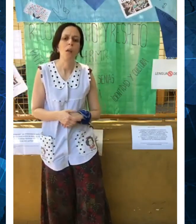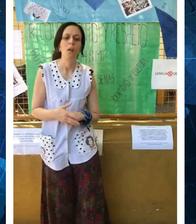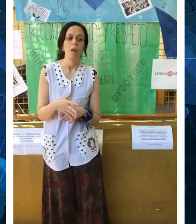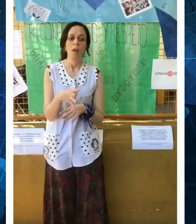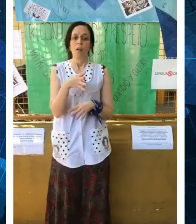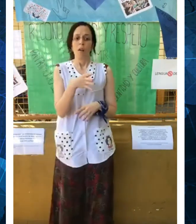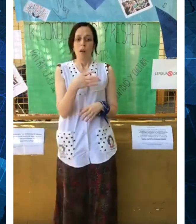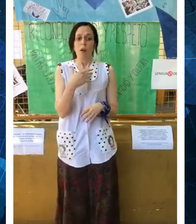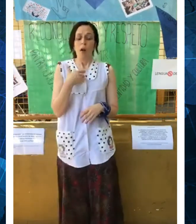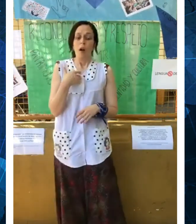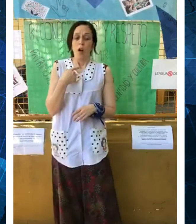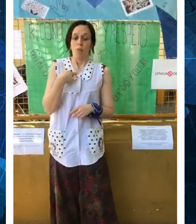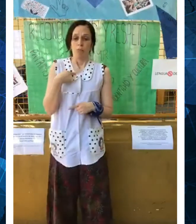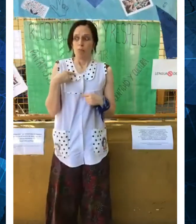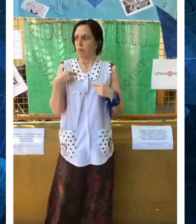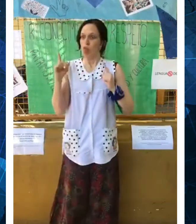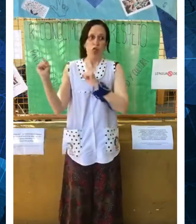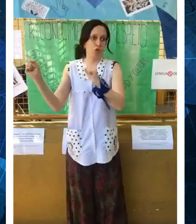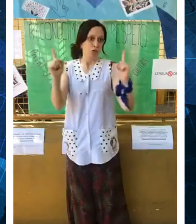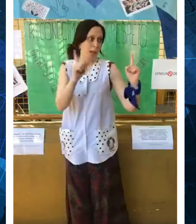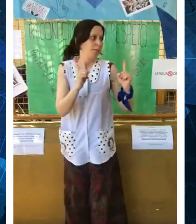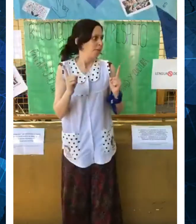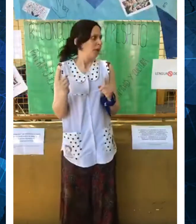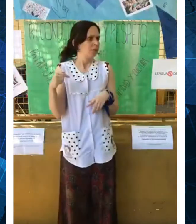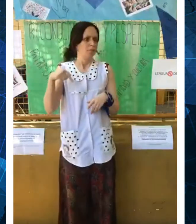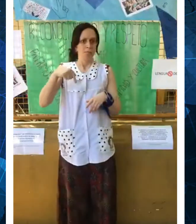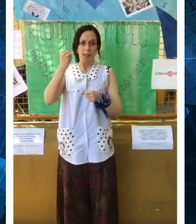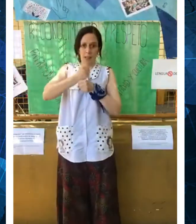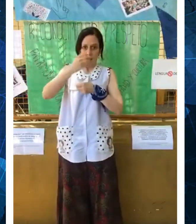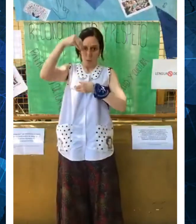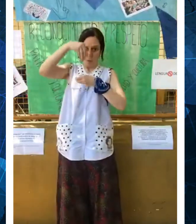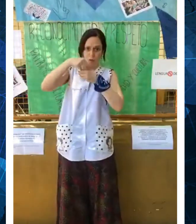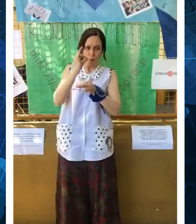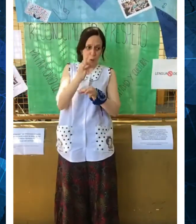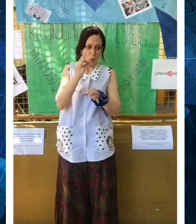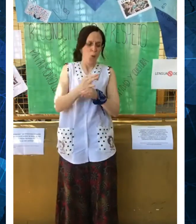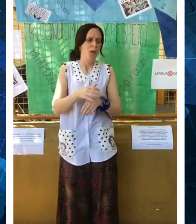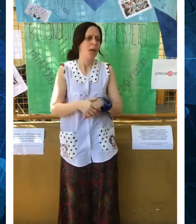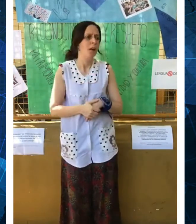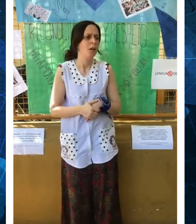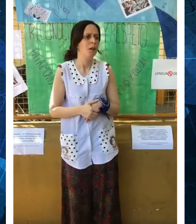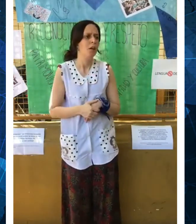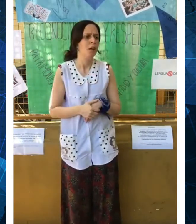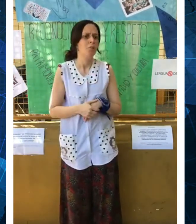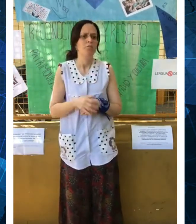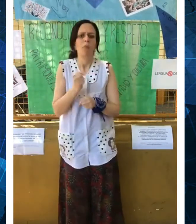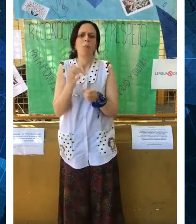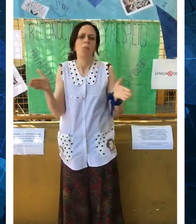y aprendemos y enseñamos la gramática del español. Los docentes que estamos acá